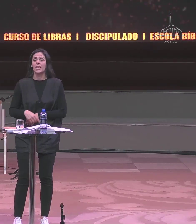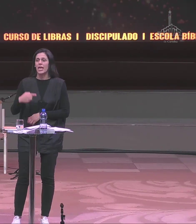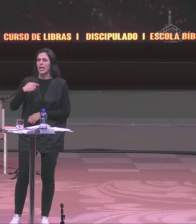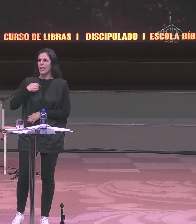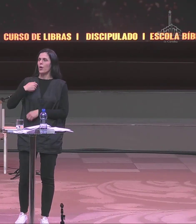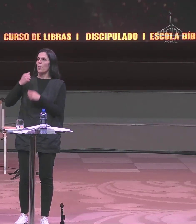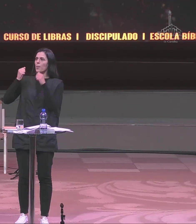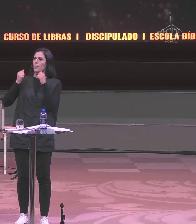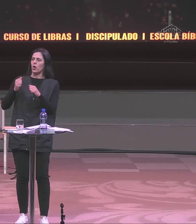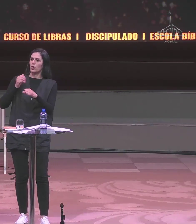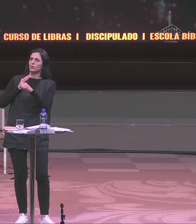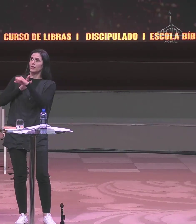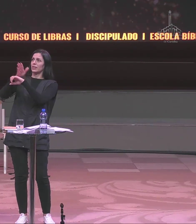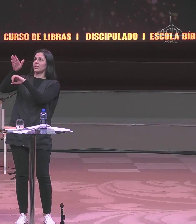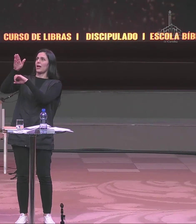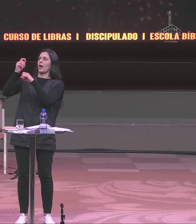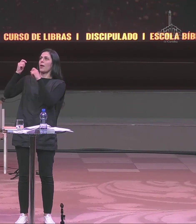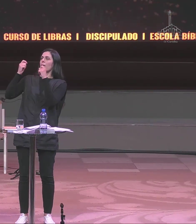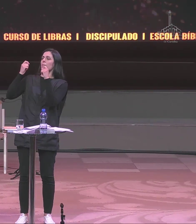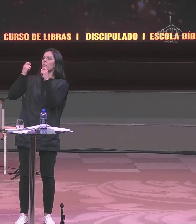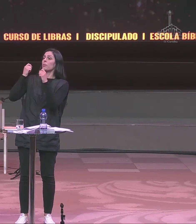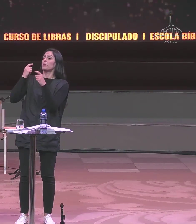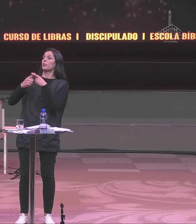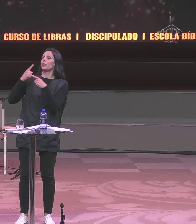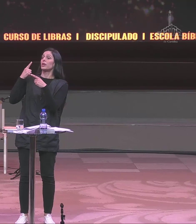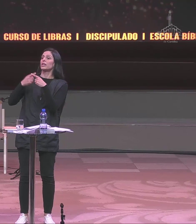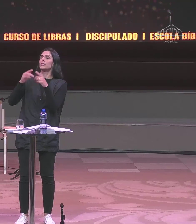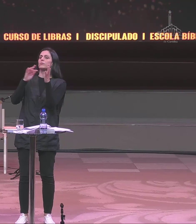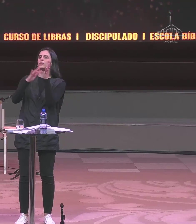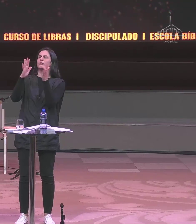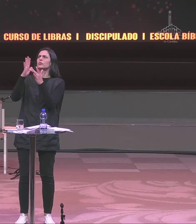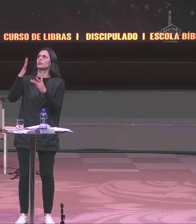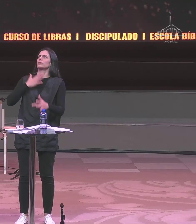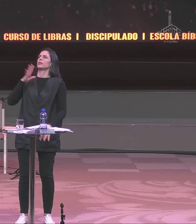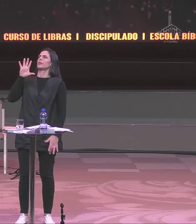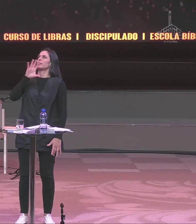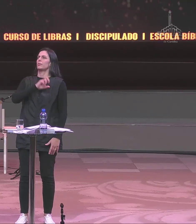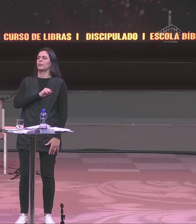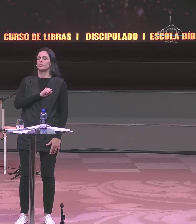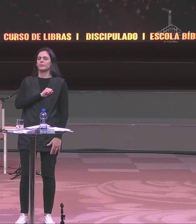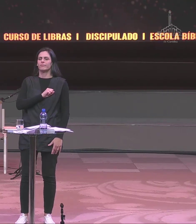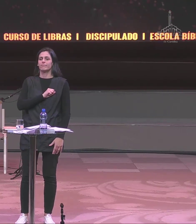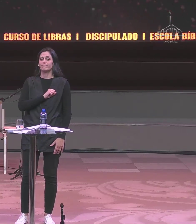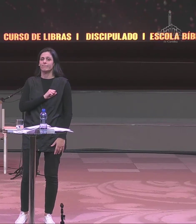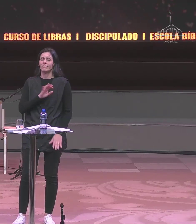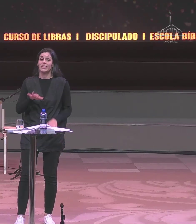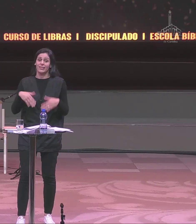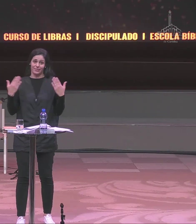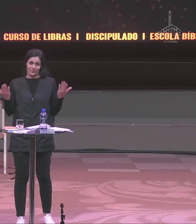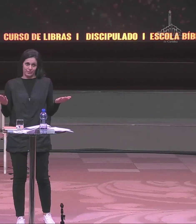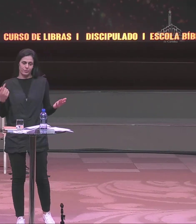o outro, a gente está perdendo essa grande oportunidade de transformar a vida, né? Através do poder do Espírito